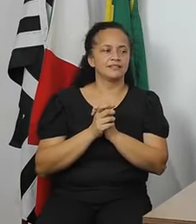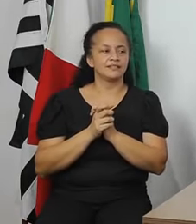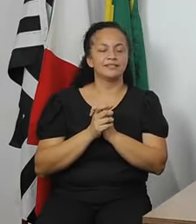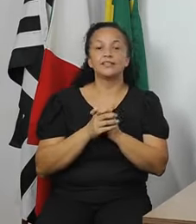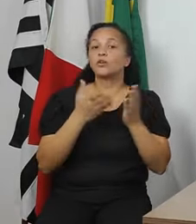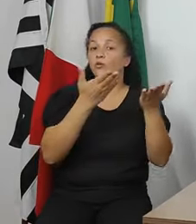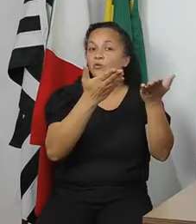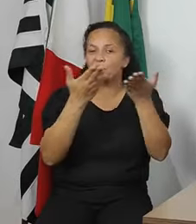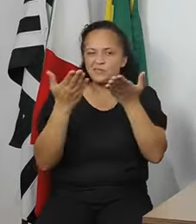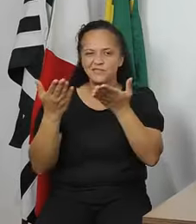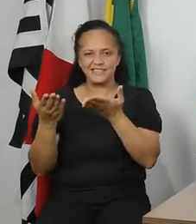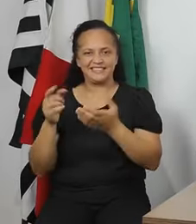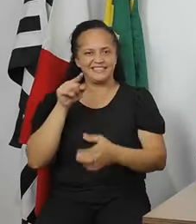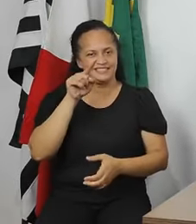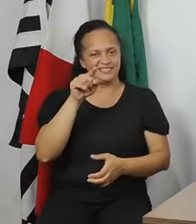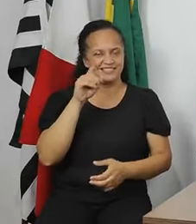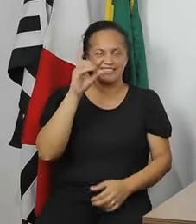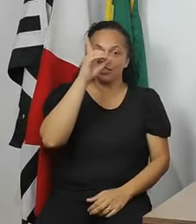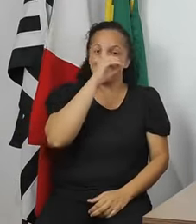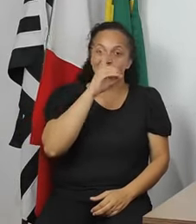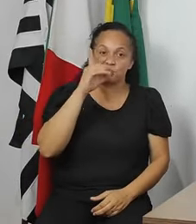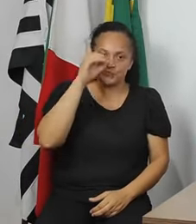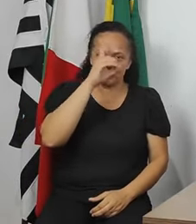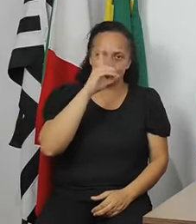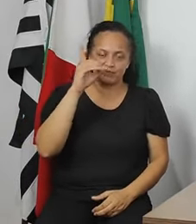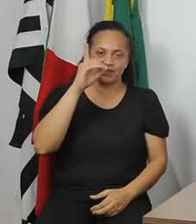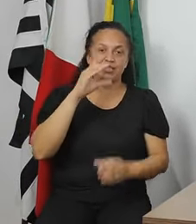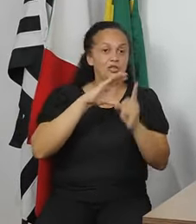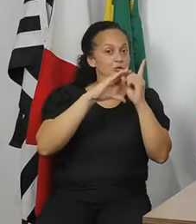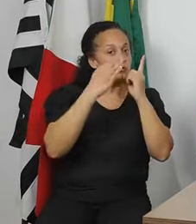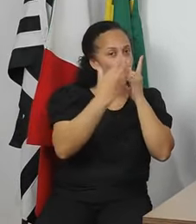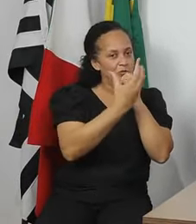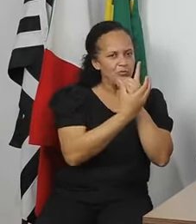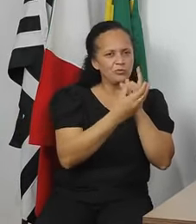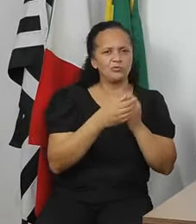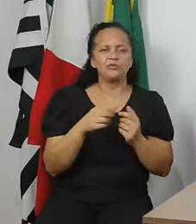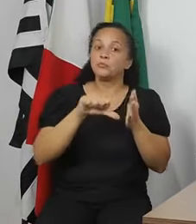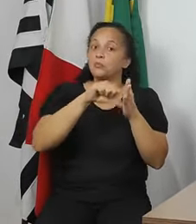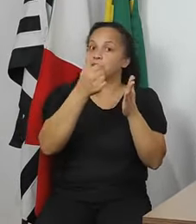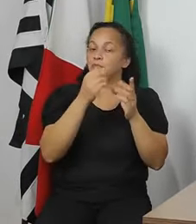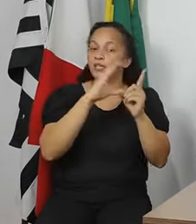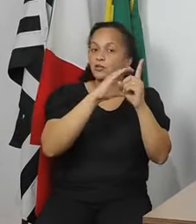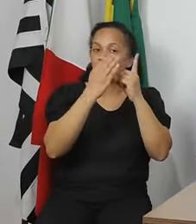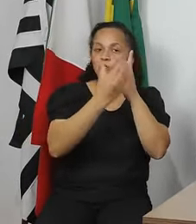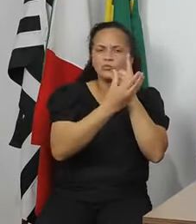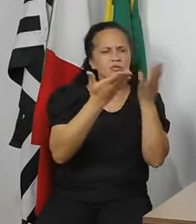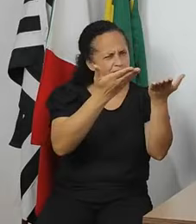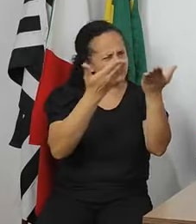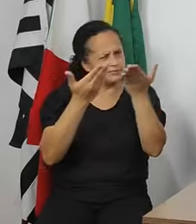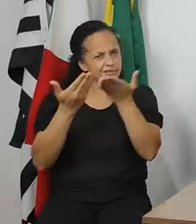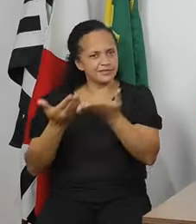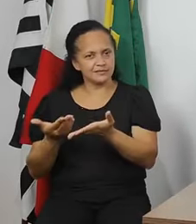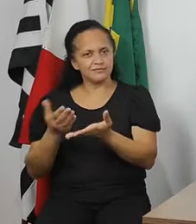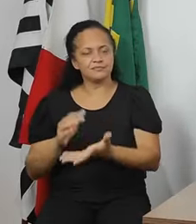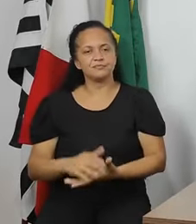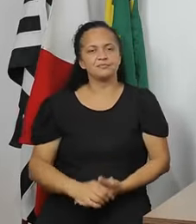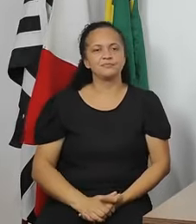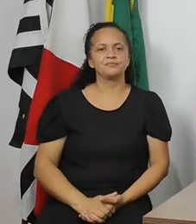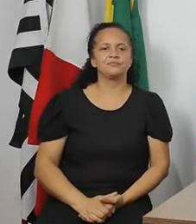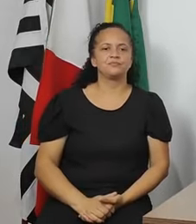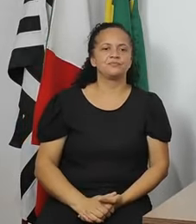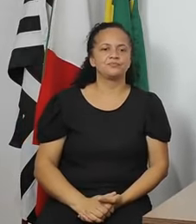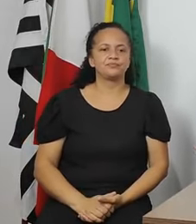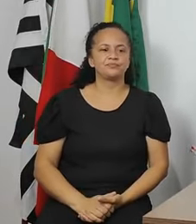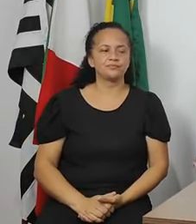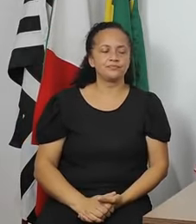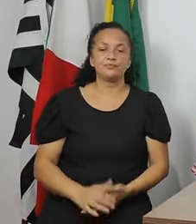convidar todo mundo para vir no culto no domingo, é o nosso primeiro culto do ano, então venham ter um momento de comunhão conosco. Por enquanto, né,